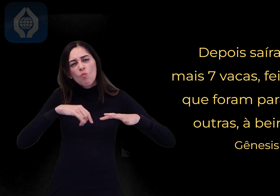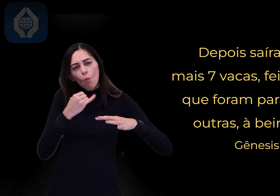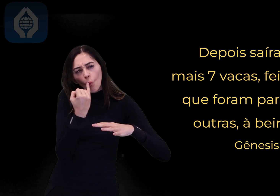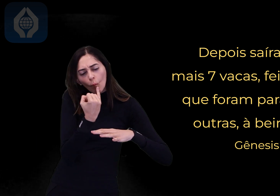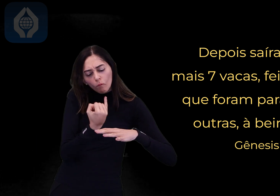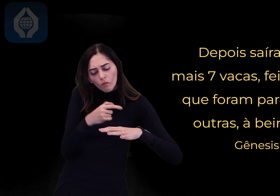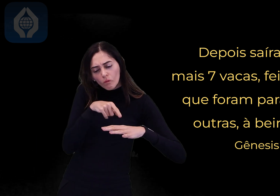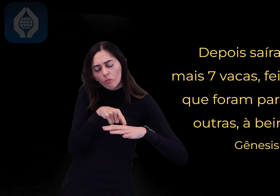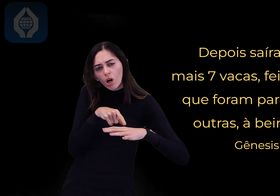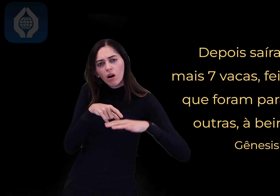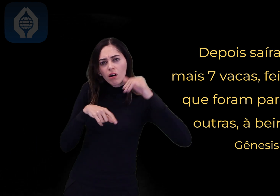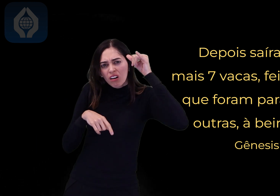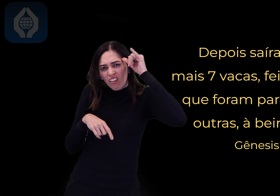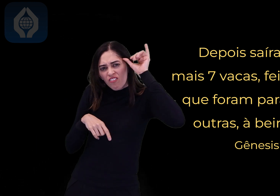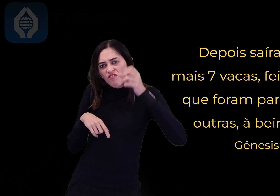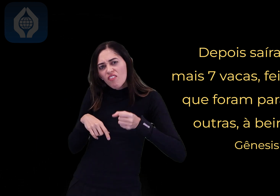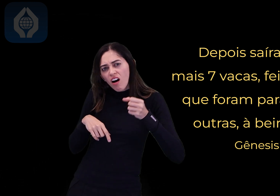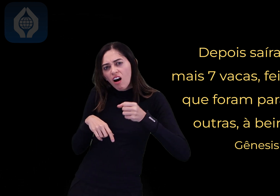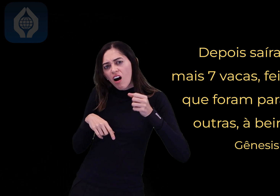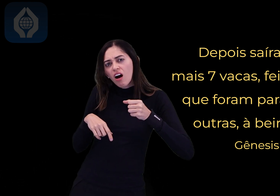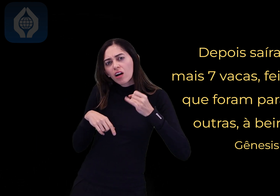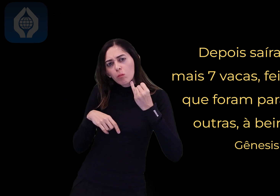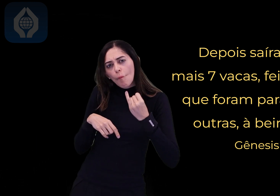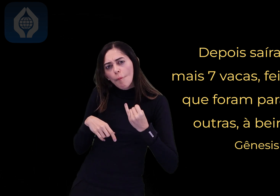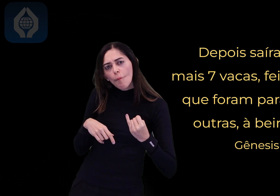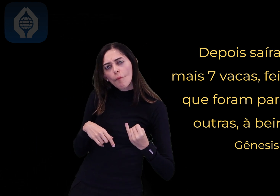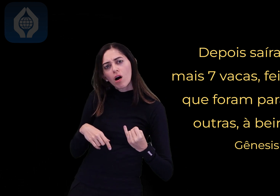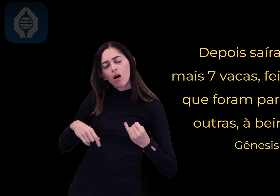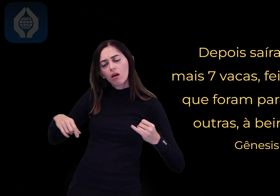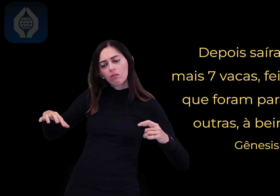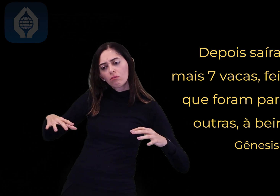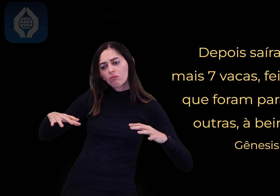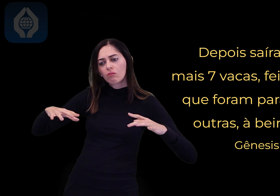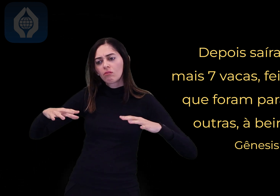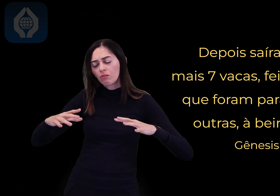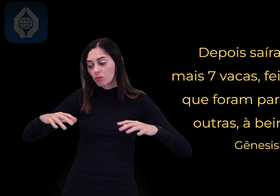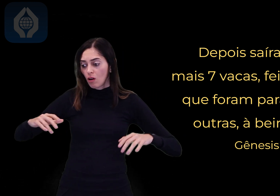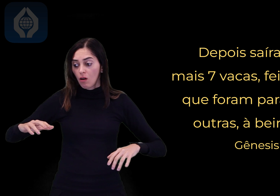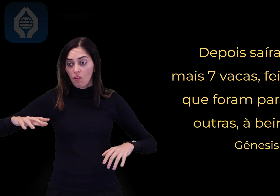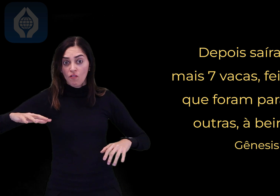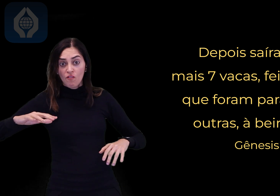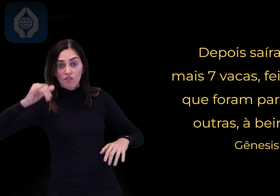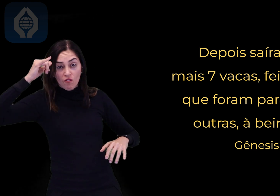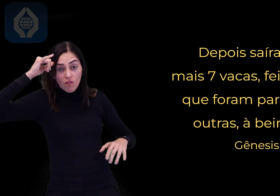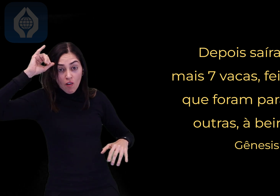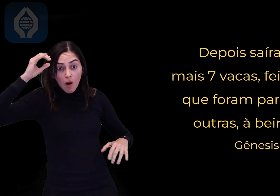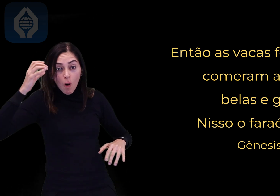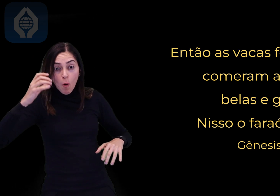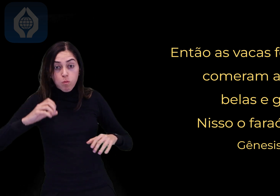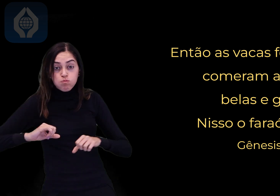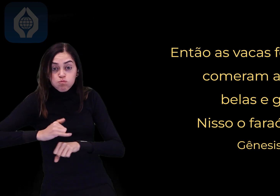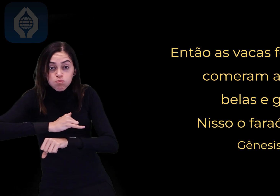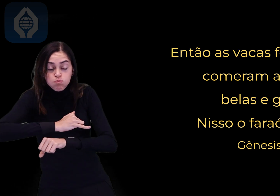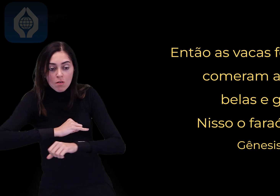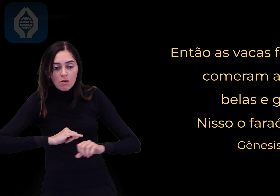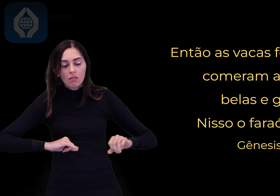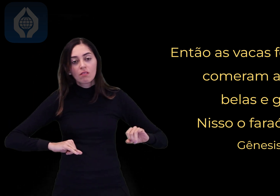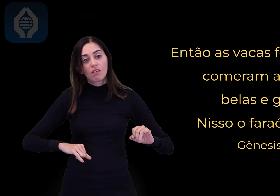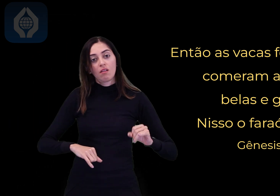vacas feias e magras que foram para junto das outras à beira do Nilo. Então as vacas feias e